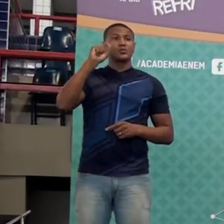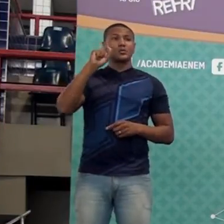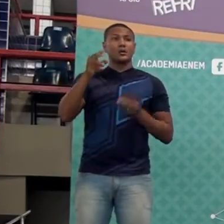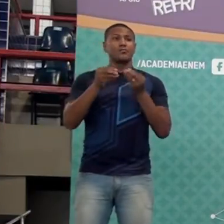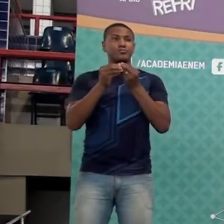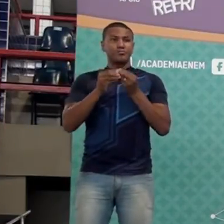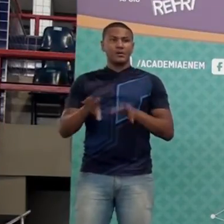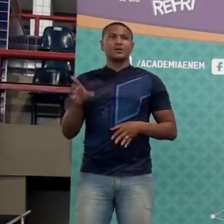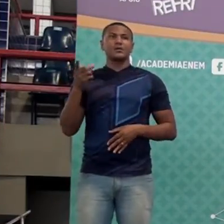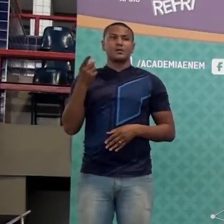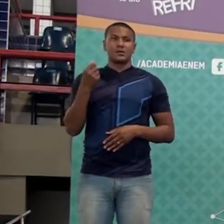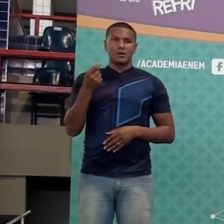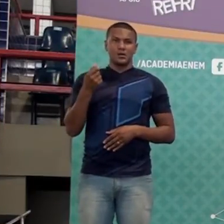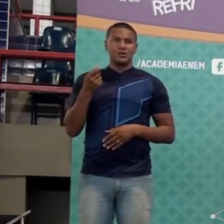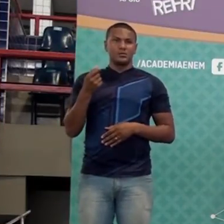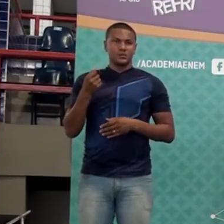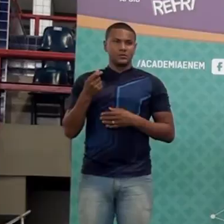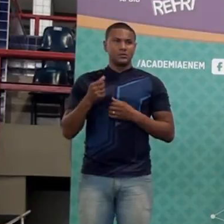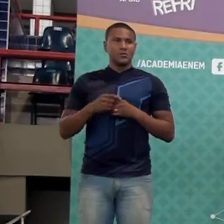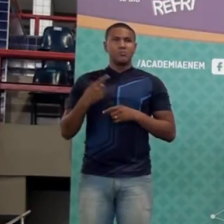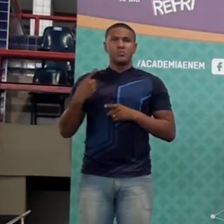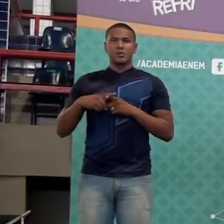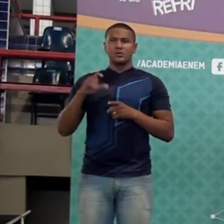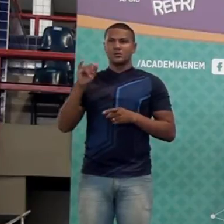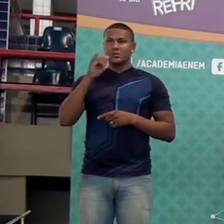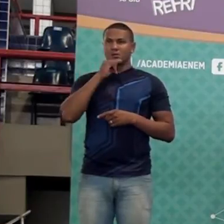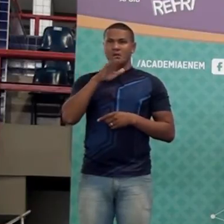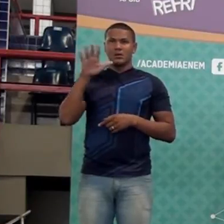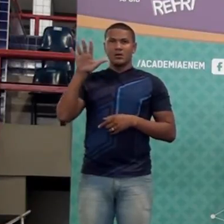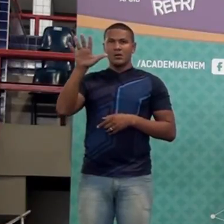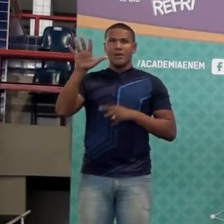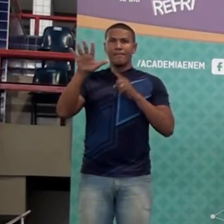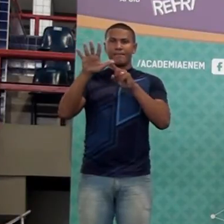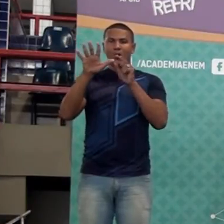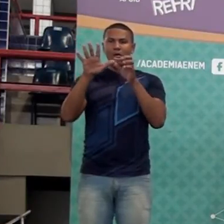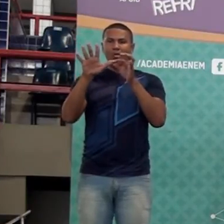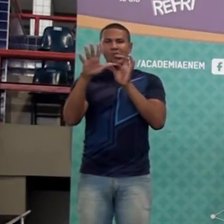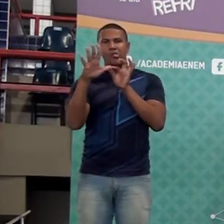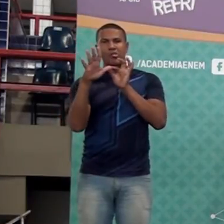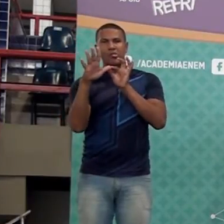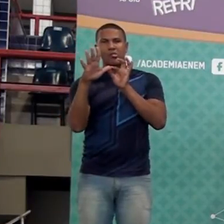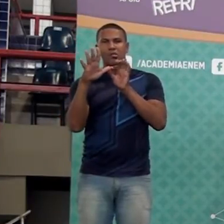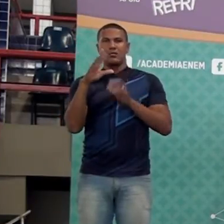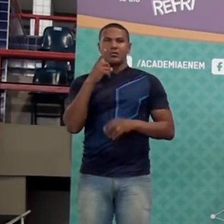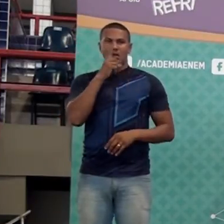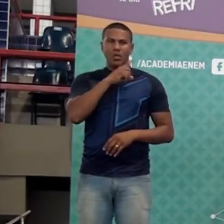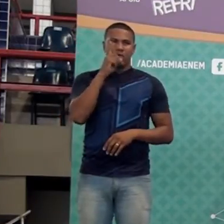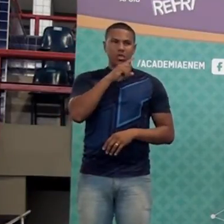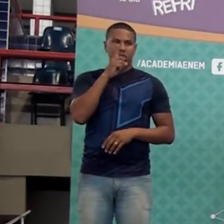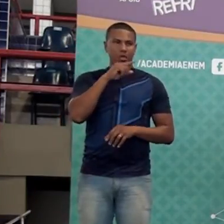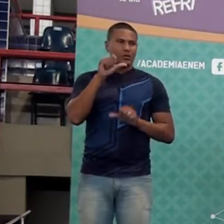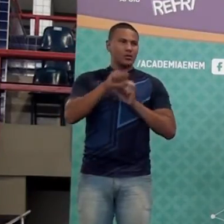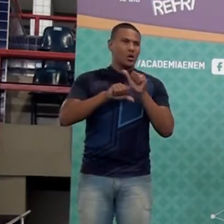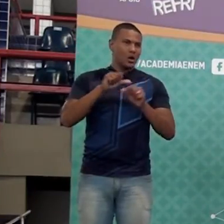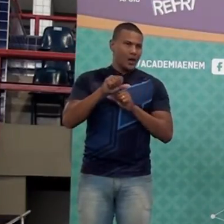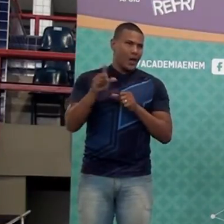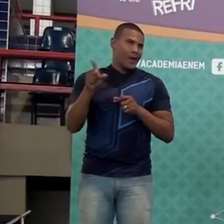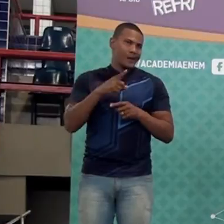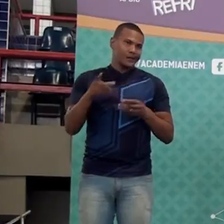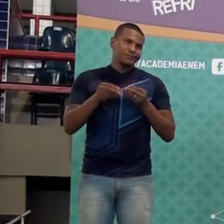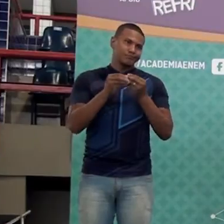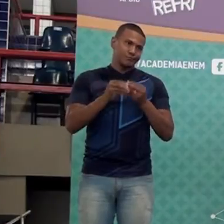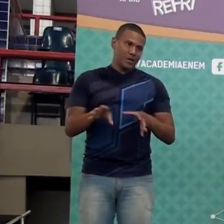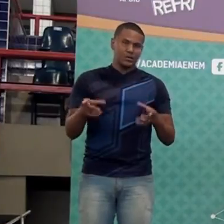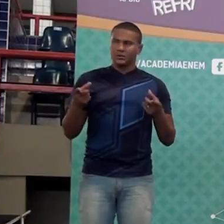prejuízo financeiro, né? Porque na hora que a ave bate, empena uma pá dessa, o cara tem que trocar. Então, isso aí para a empresa é custo, né? Então, eles